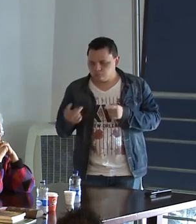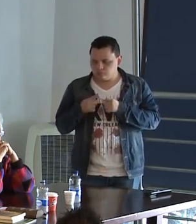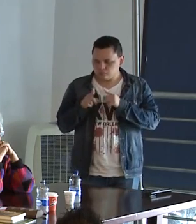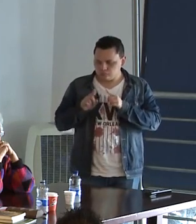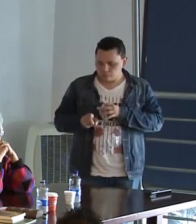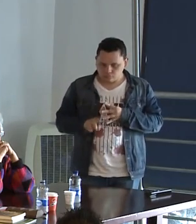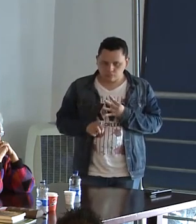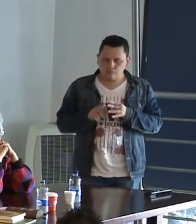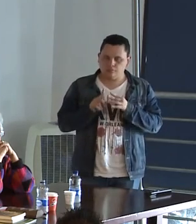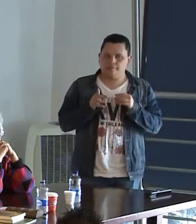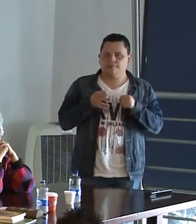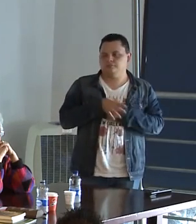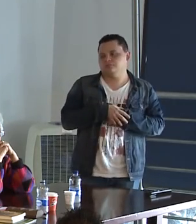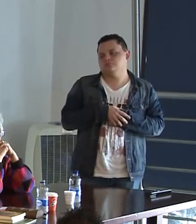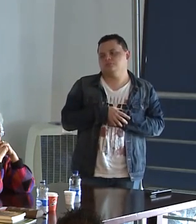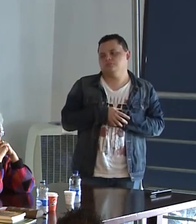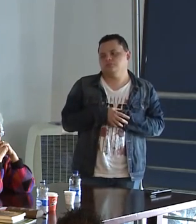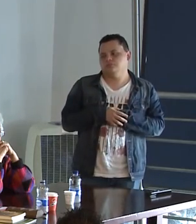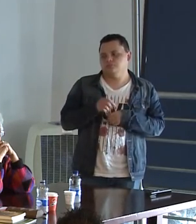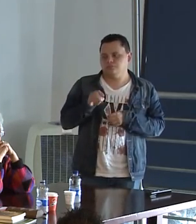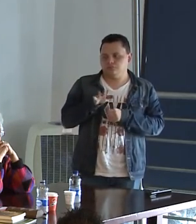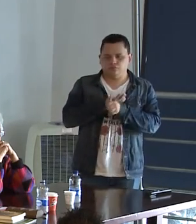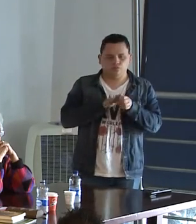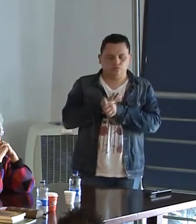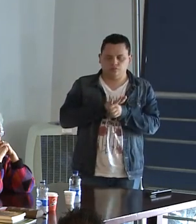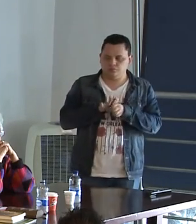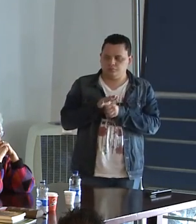ahí un gran asunto.